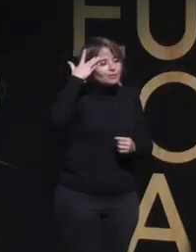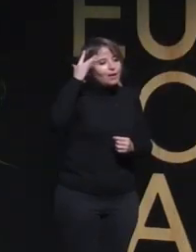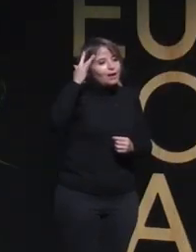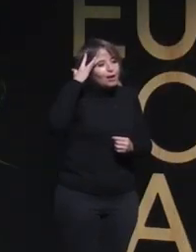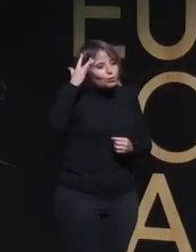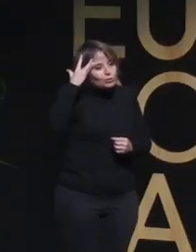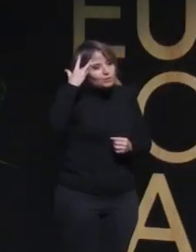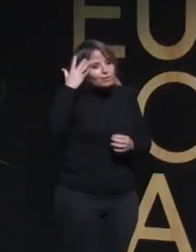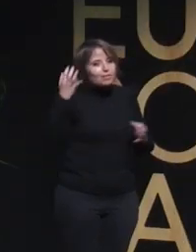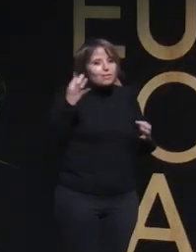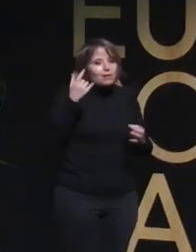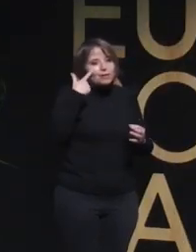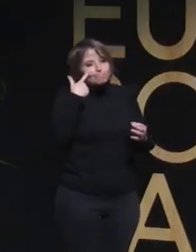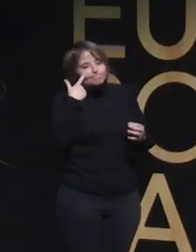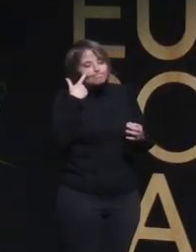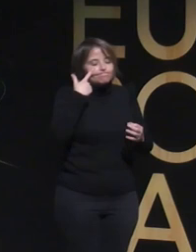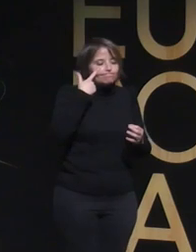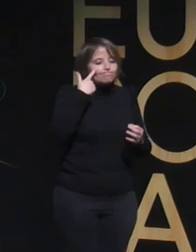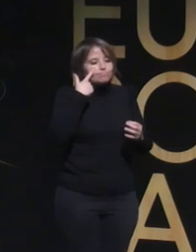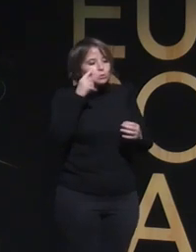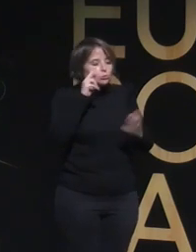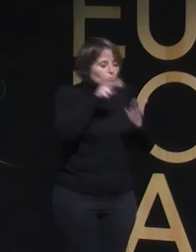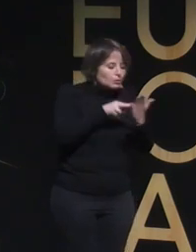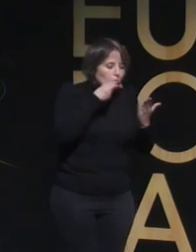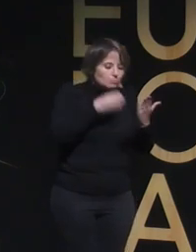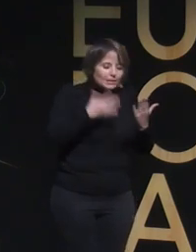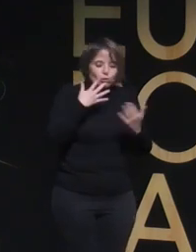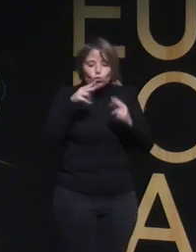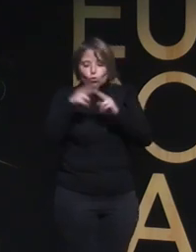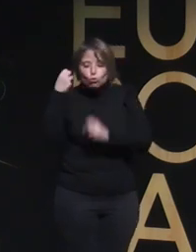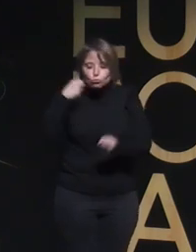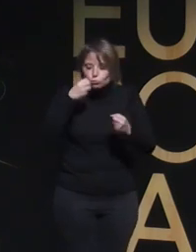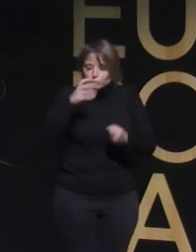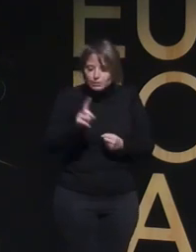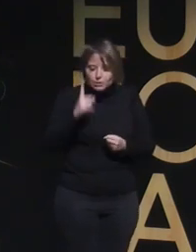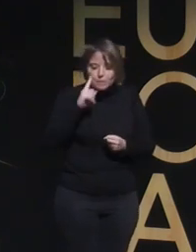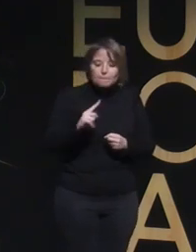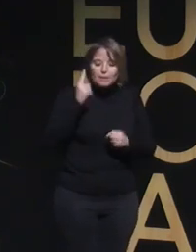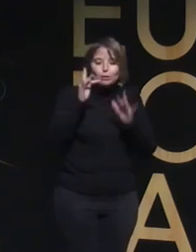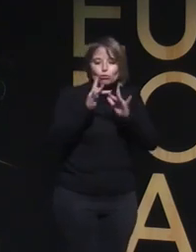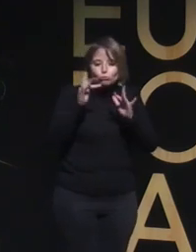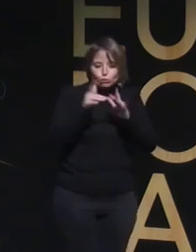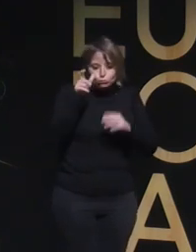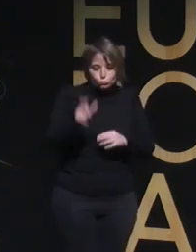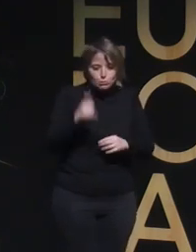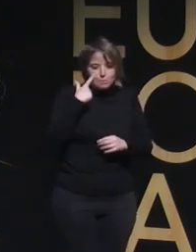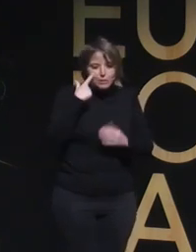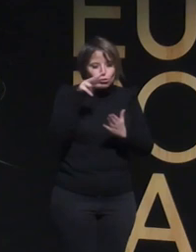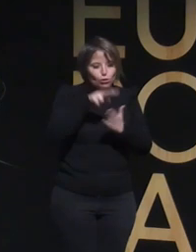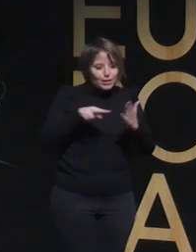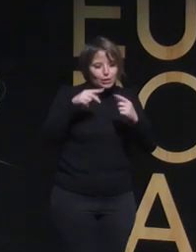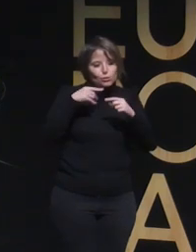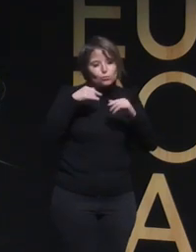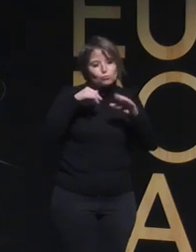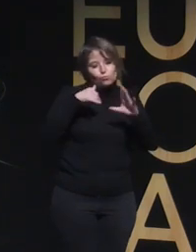tendría que ver algo que me llama mucho la atención. Tendría que ver que le veo mal, que le veo con ciertas conductas, que lo veo, y primero intentaría hablar con él o con ella. Pero leerle el WhatsApp, yo,